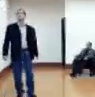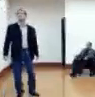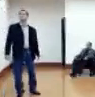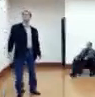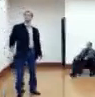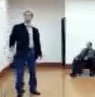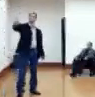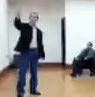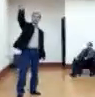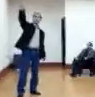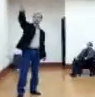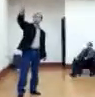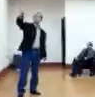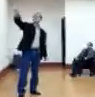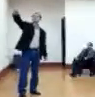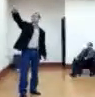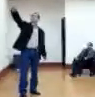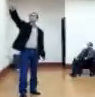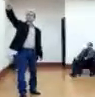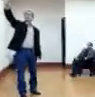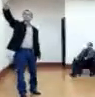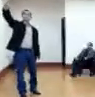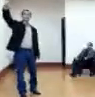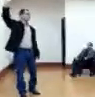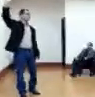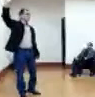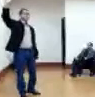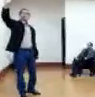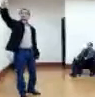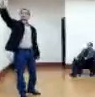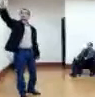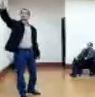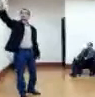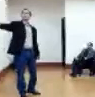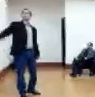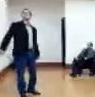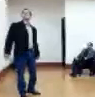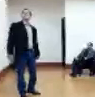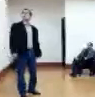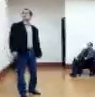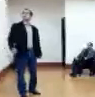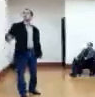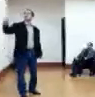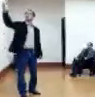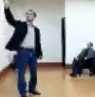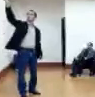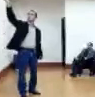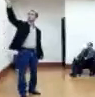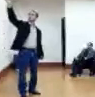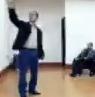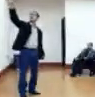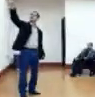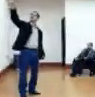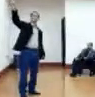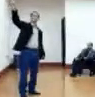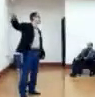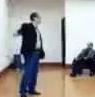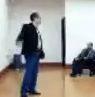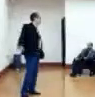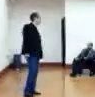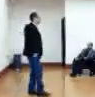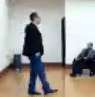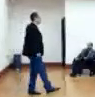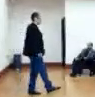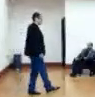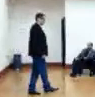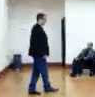también. Entonces ahí se vinculó un montón de gente. Por aquí comienzan todos los nombres de los estudiantes que colaboraron esa vez. Los créditos